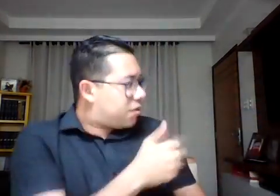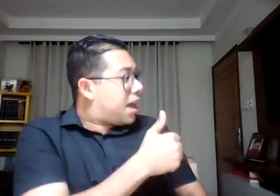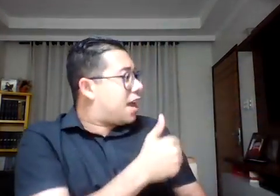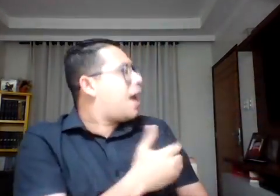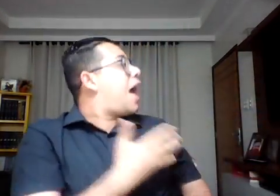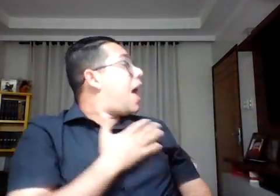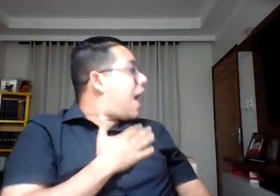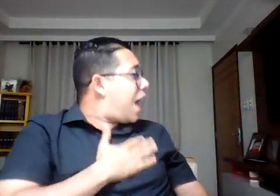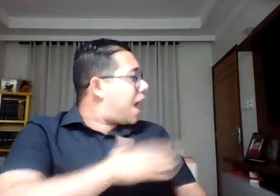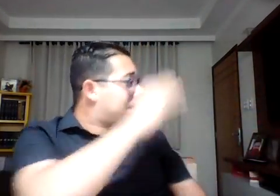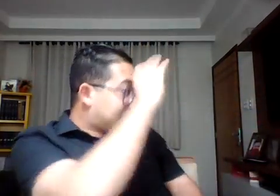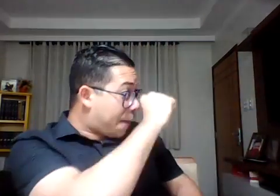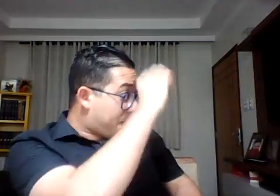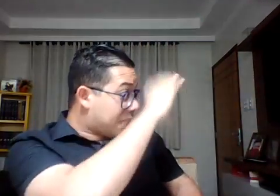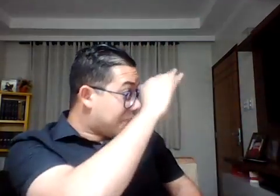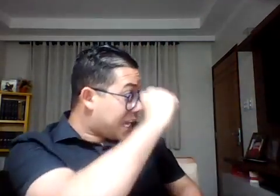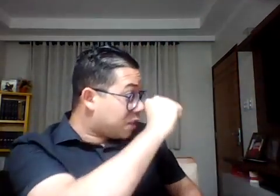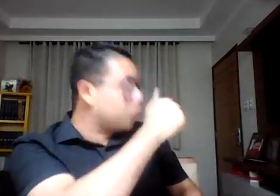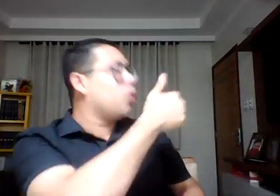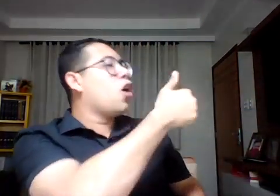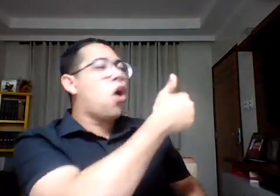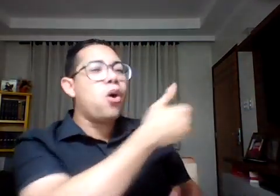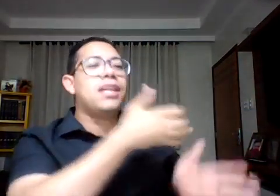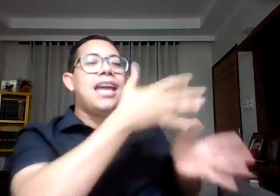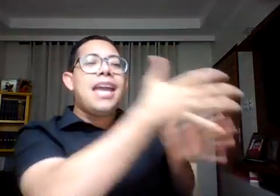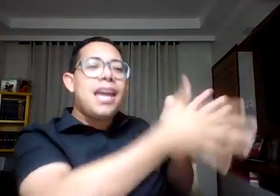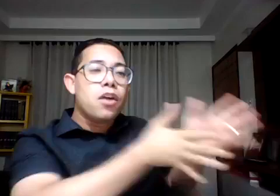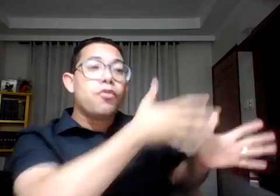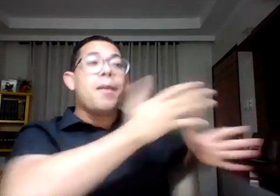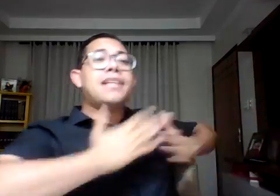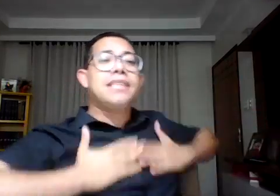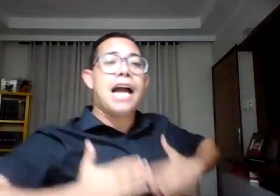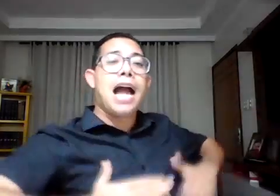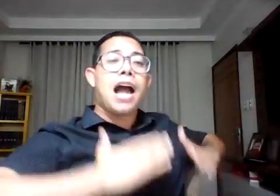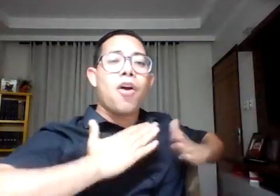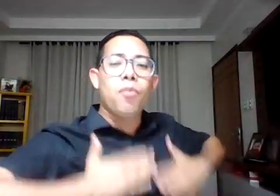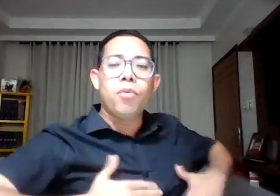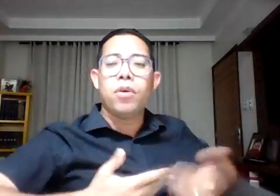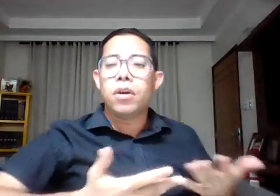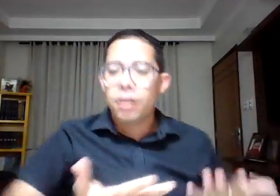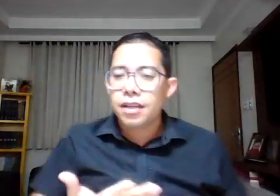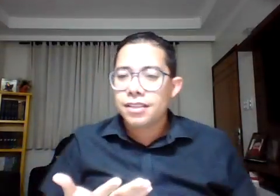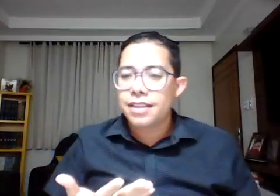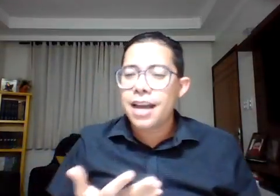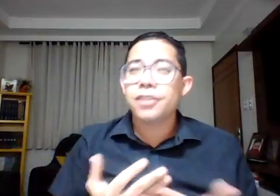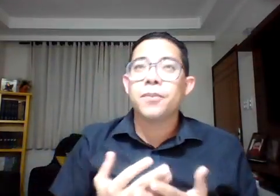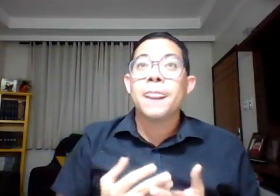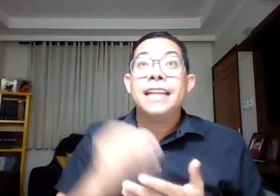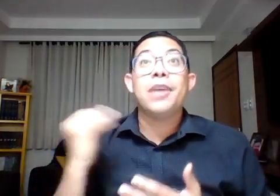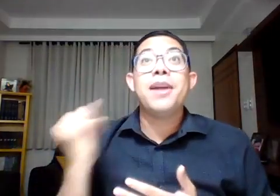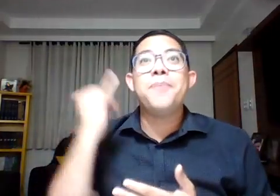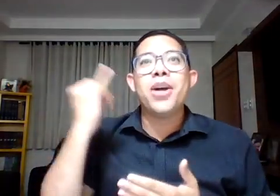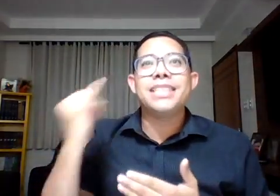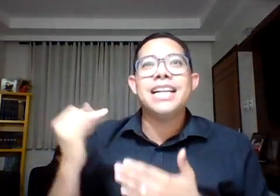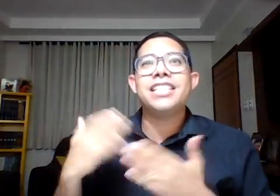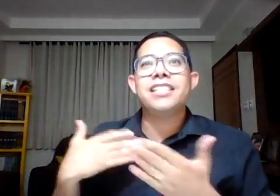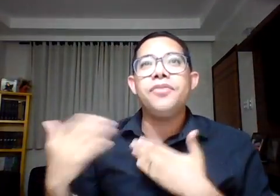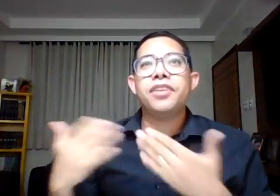ver, você está aprendendo, ok, eu vou mais calmo, certo? Então é importante esse